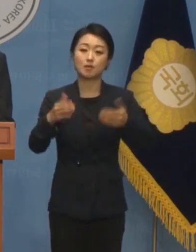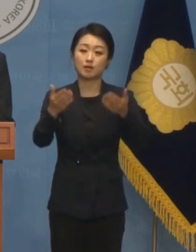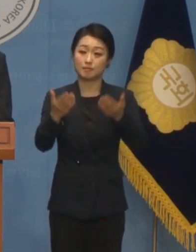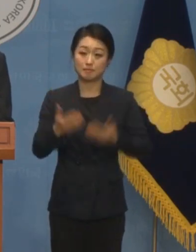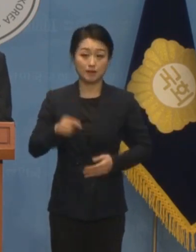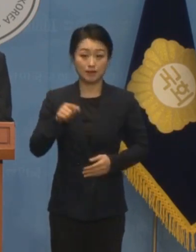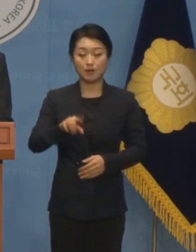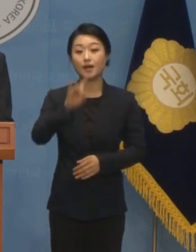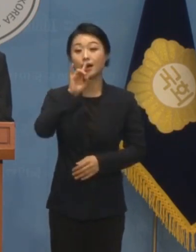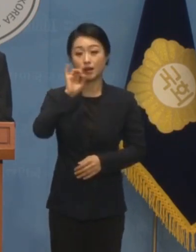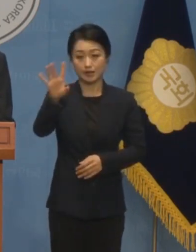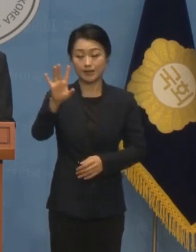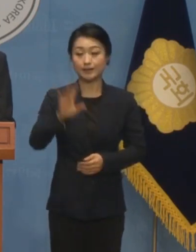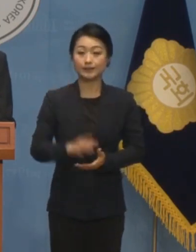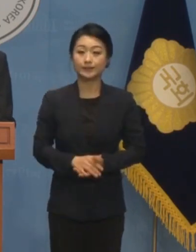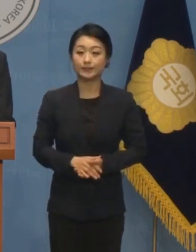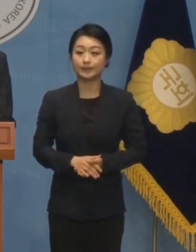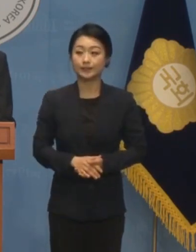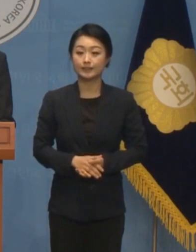받아서는 안 됩니다.